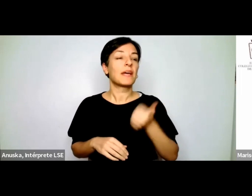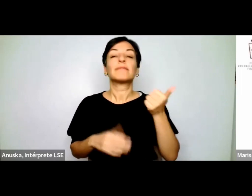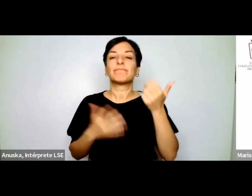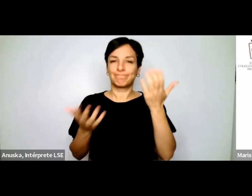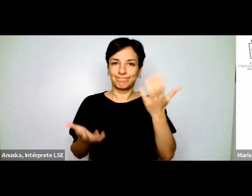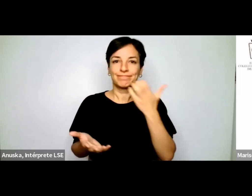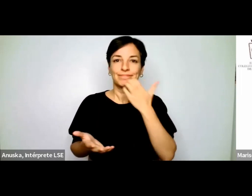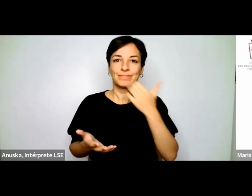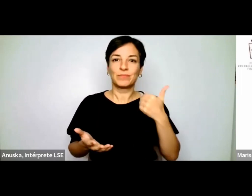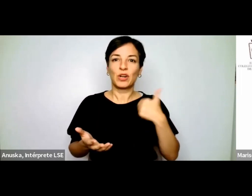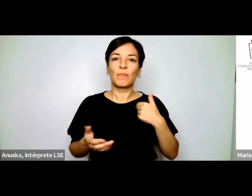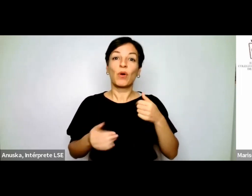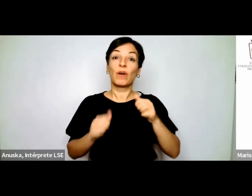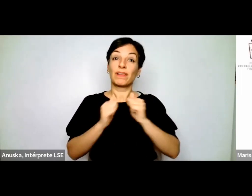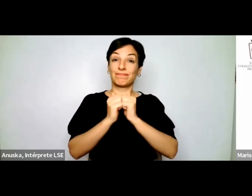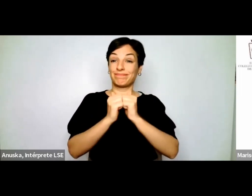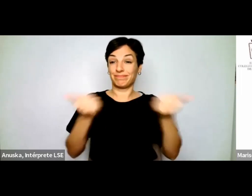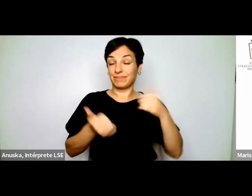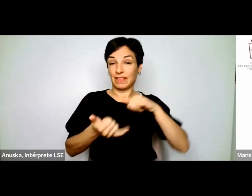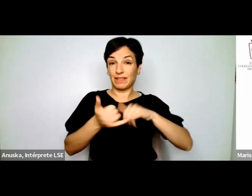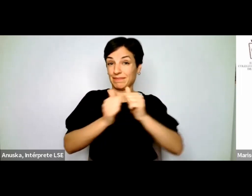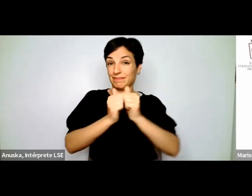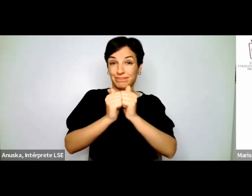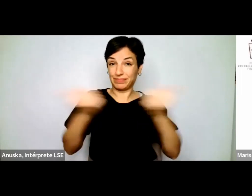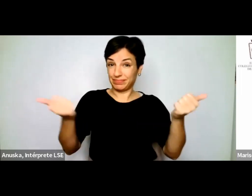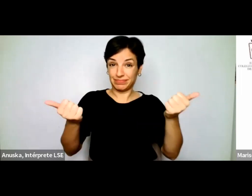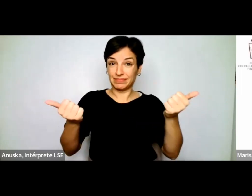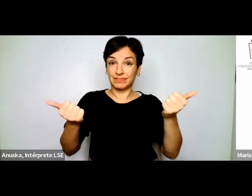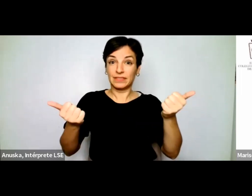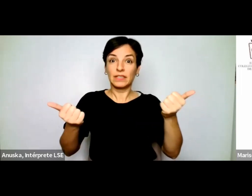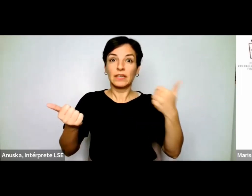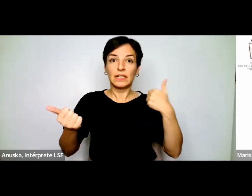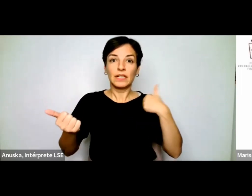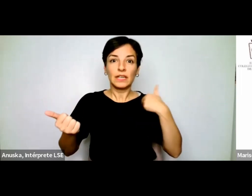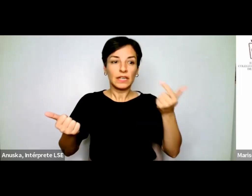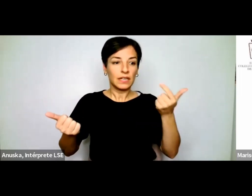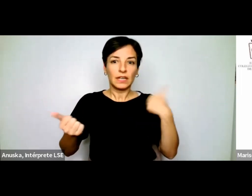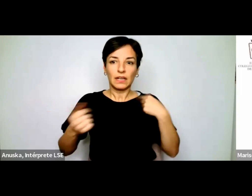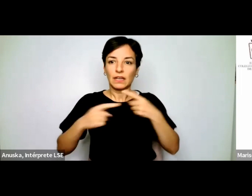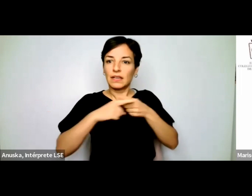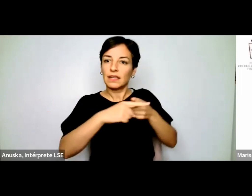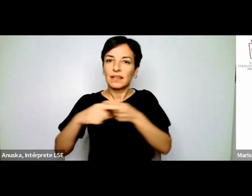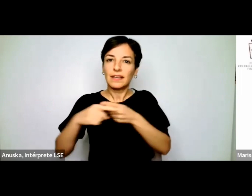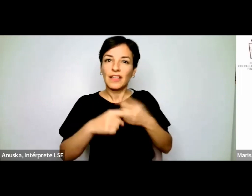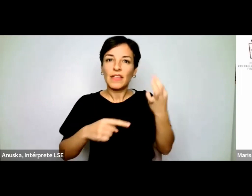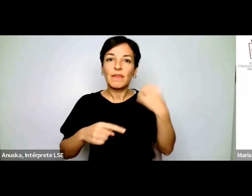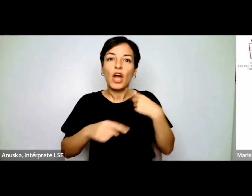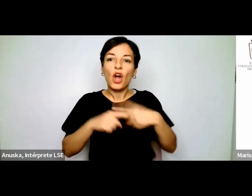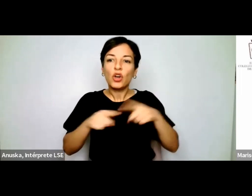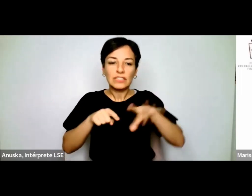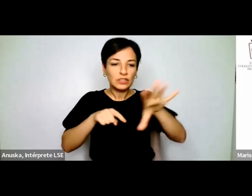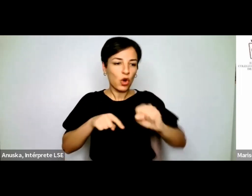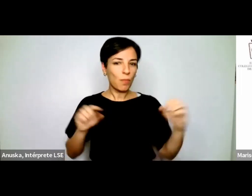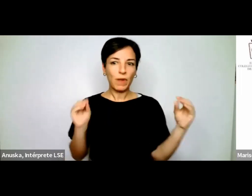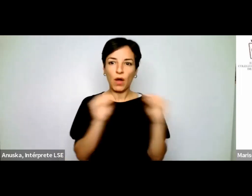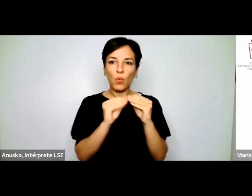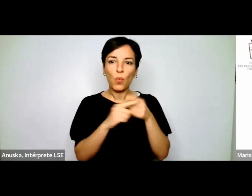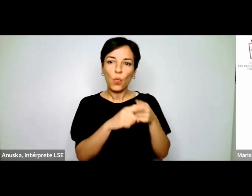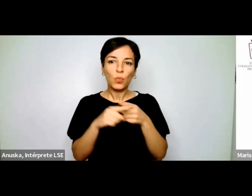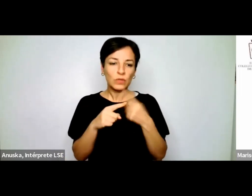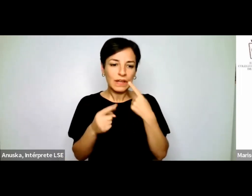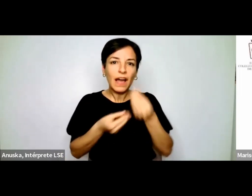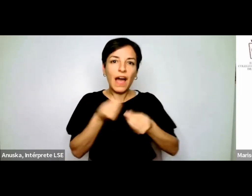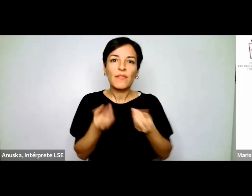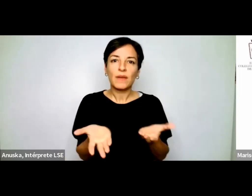de gananciales, ¿no? Cuando separamos a una pareja, pues hay bienes que tienen en común que hay que decidir qué se hace con